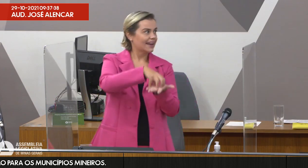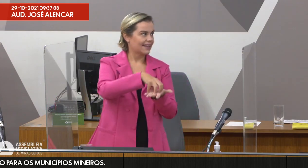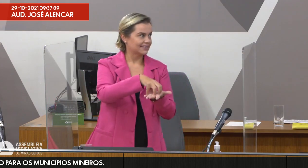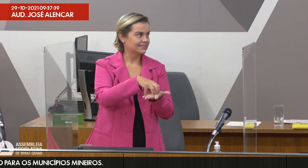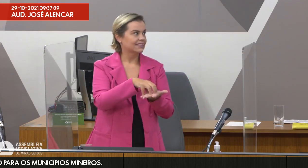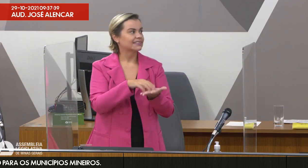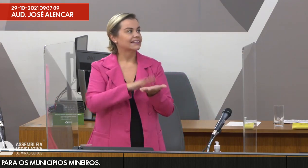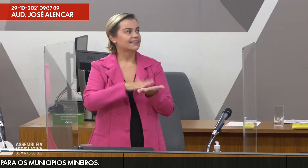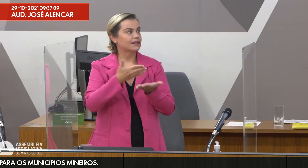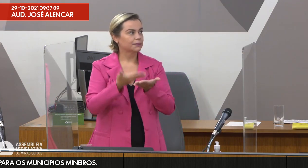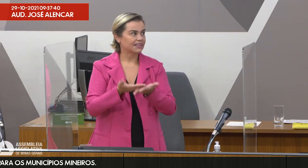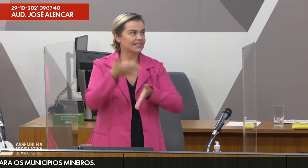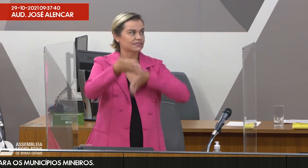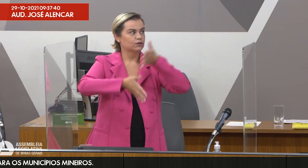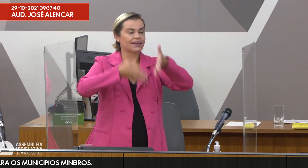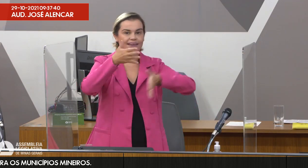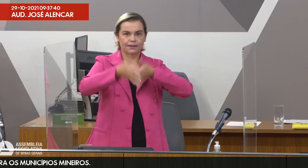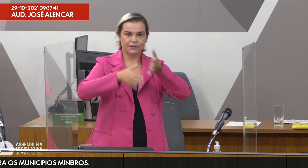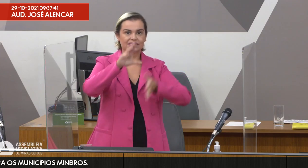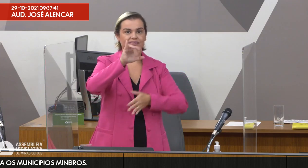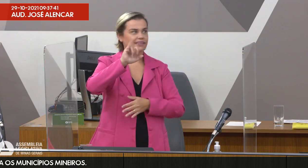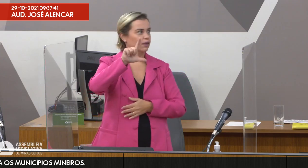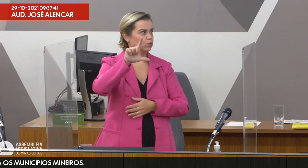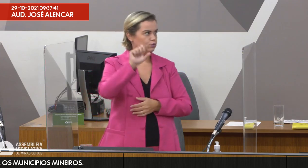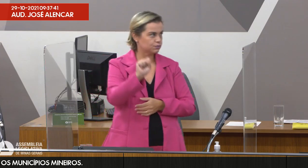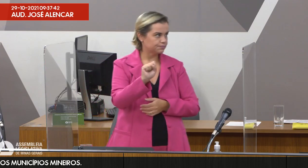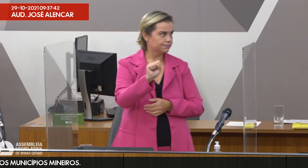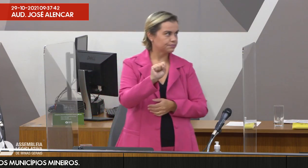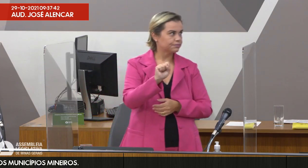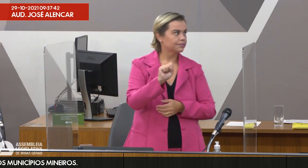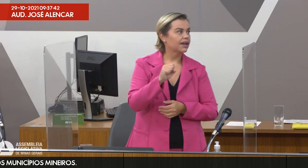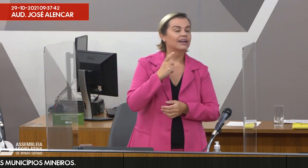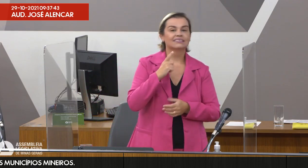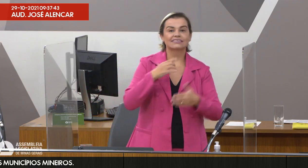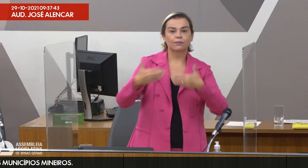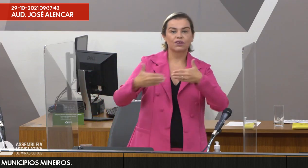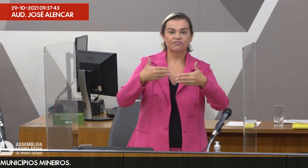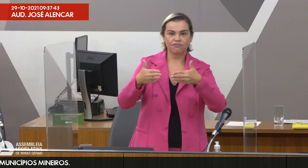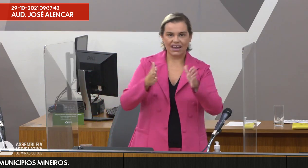A remodelagem das Centrais de Interpretação de Libras, a CIUS.